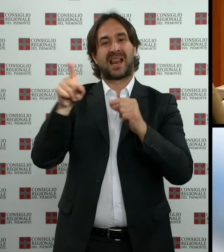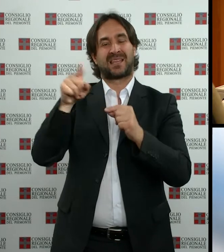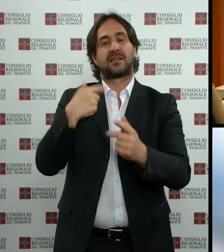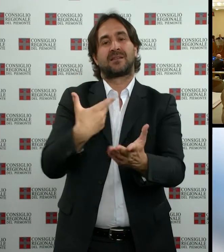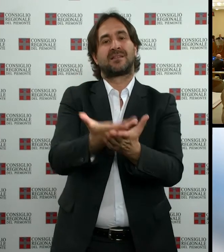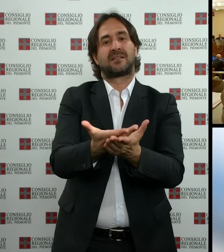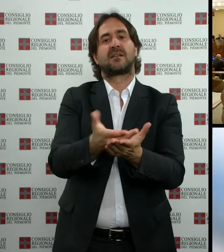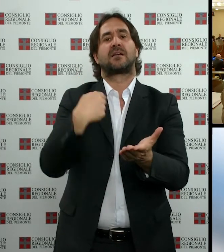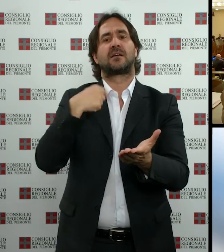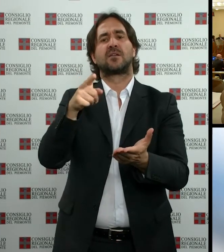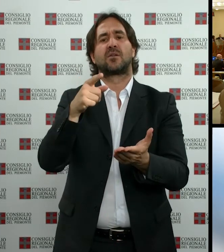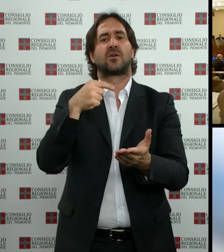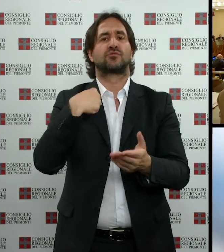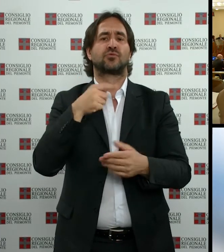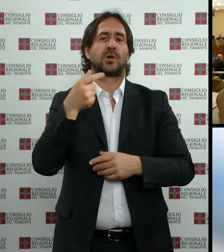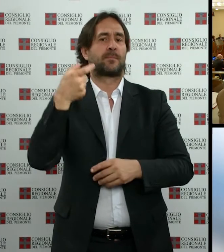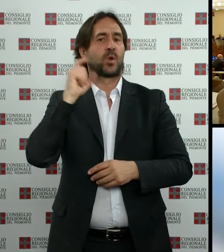acustiche digitali nel nomenclatore nazionale.